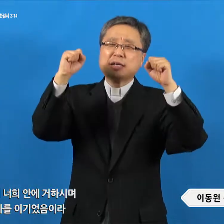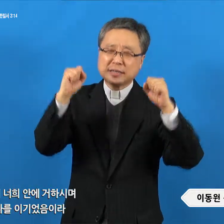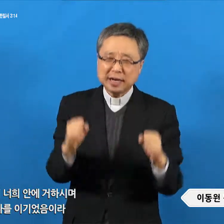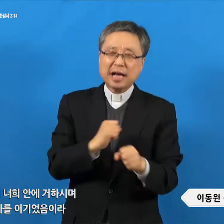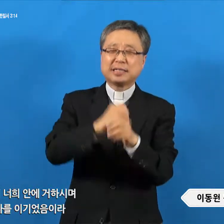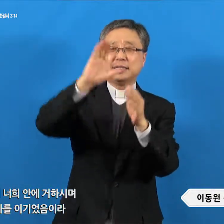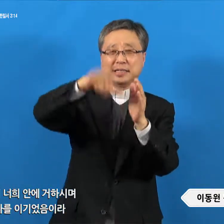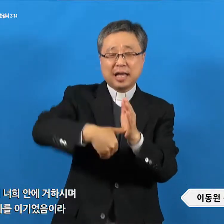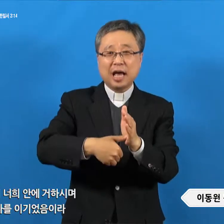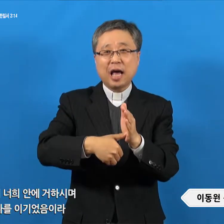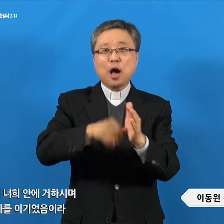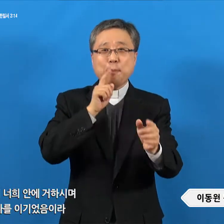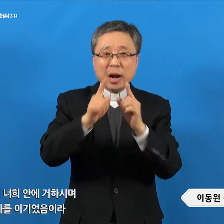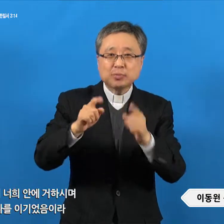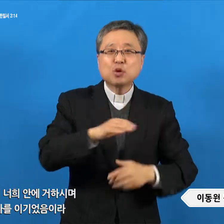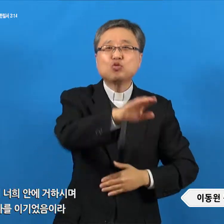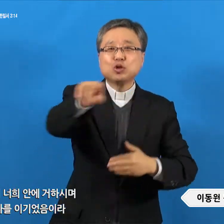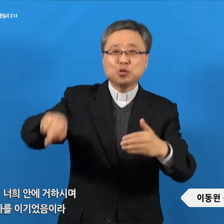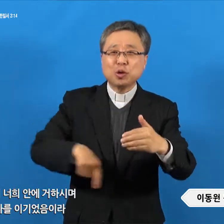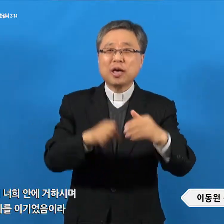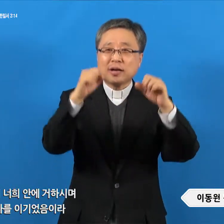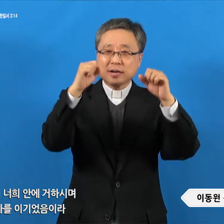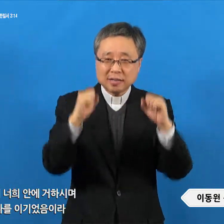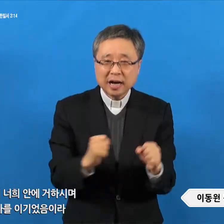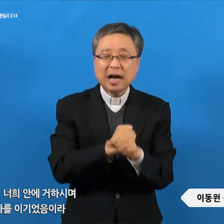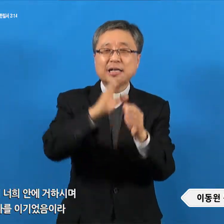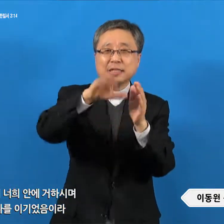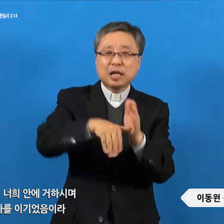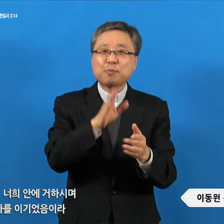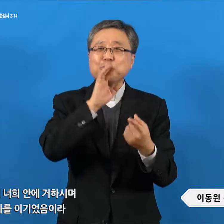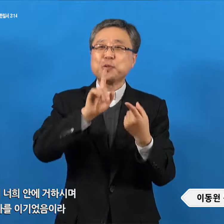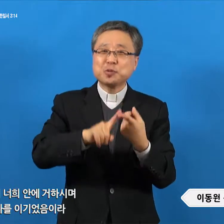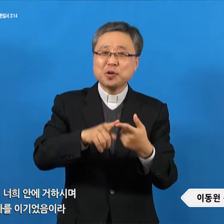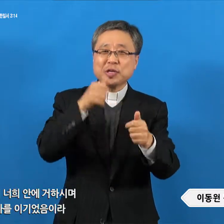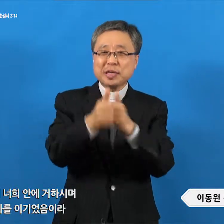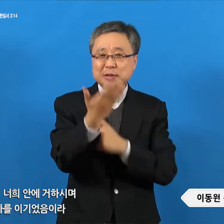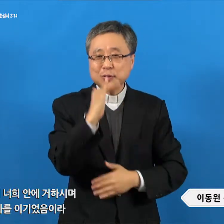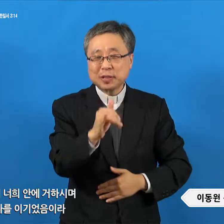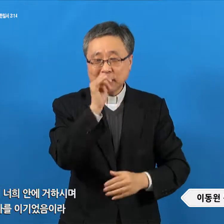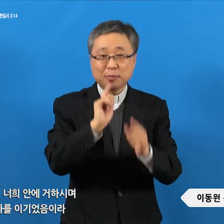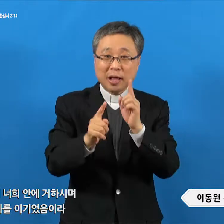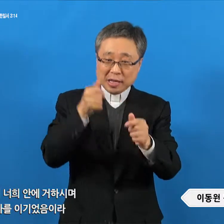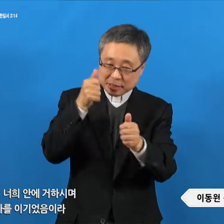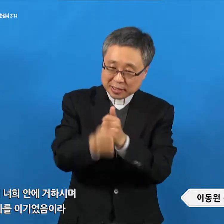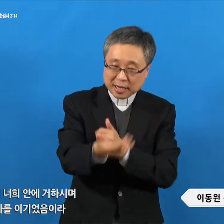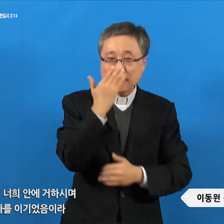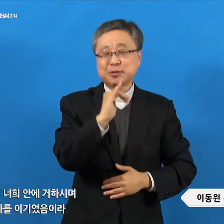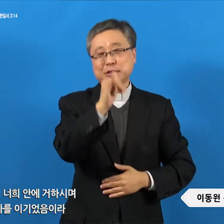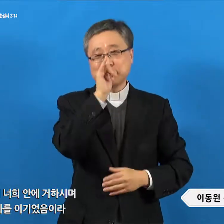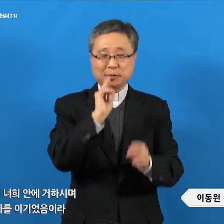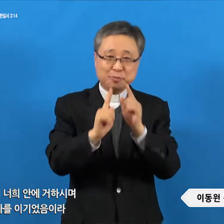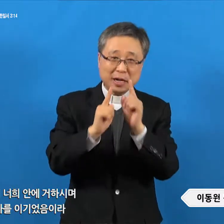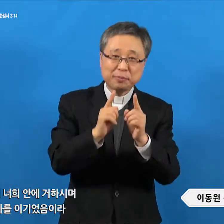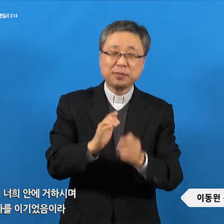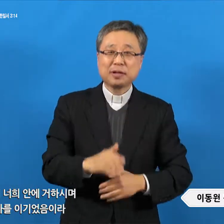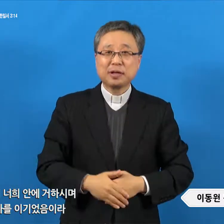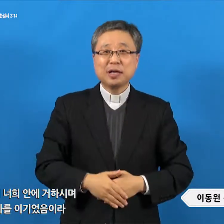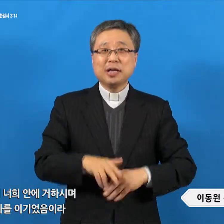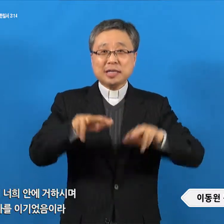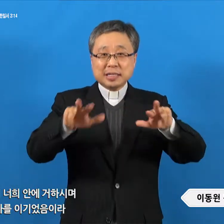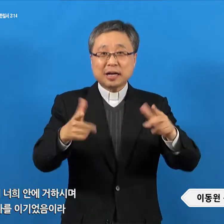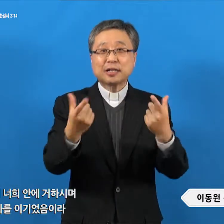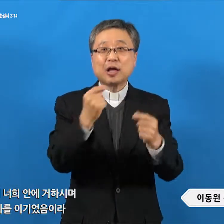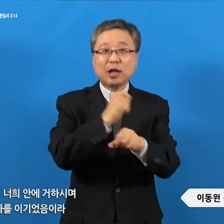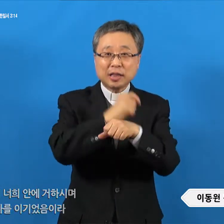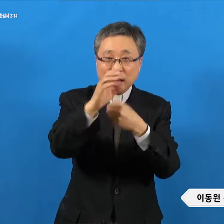때, 말씀이 우리 안에 거하실 때 비로소 이길 수가 있다는 것입니다. 승리할 수가 있다는 것입니다. 자,